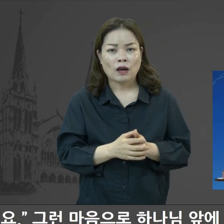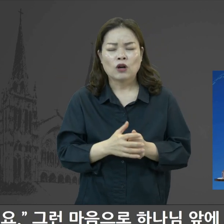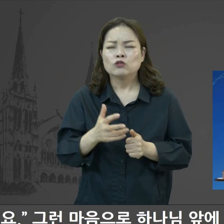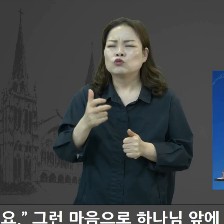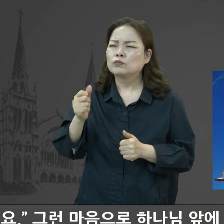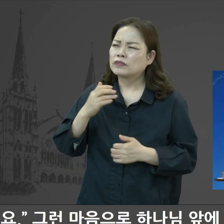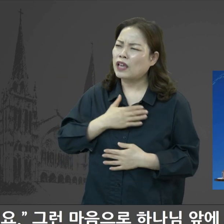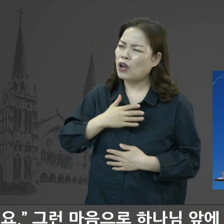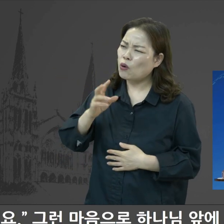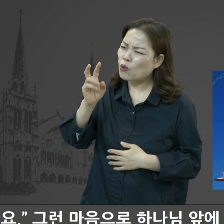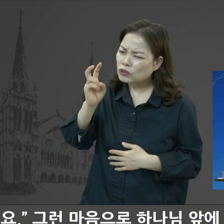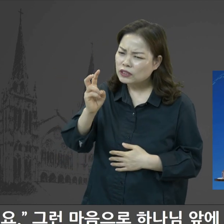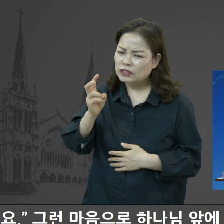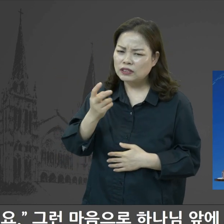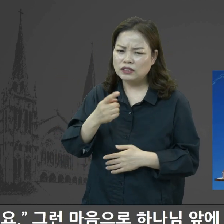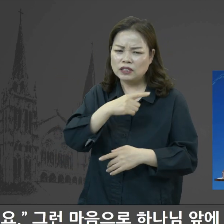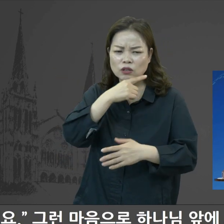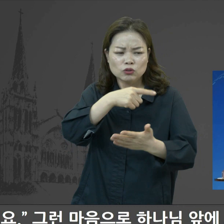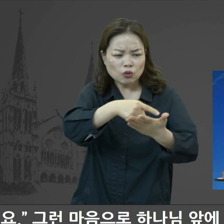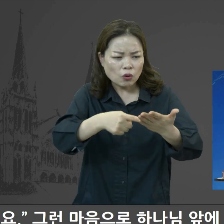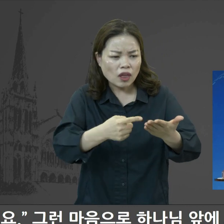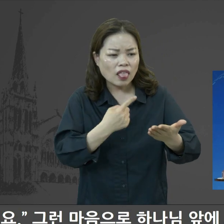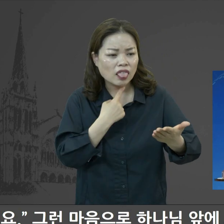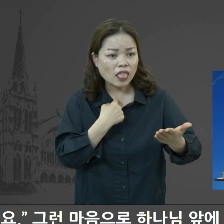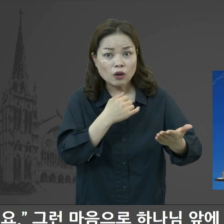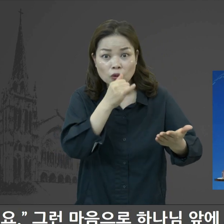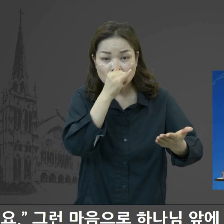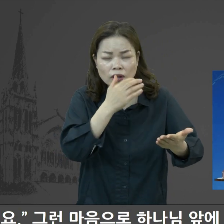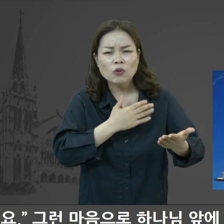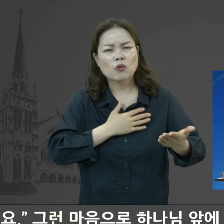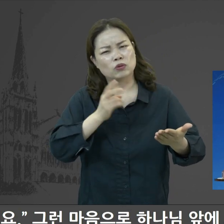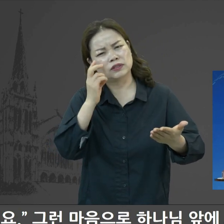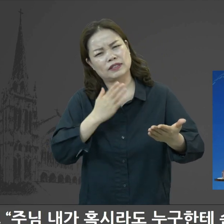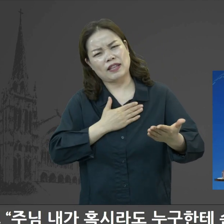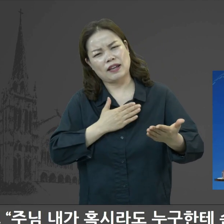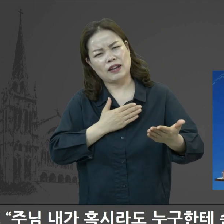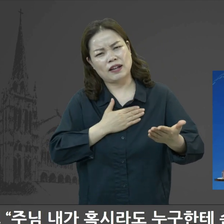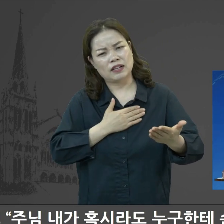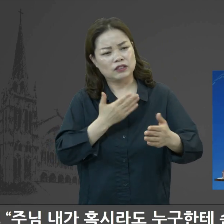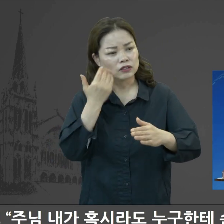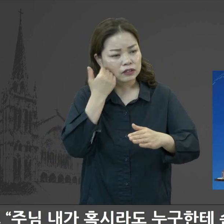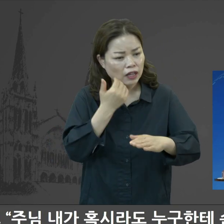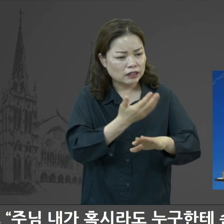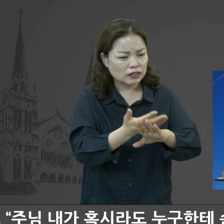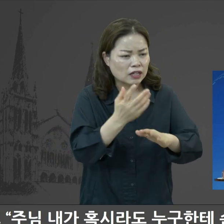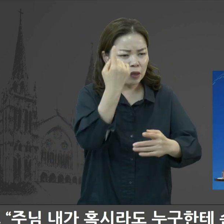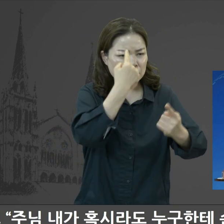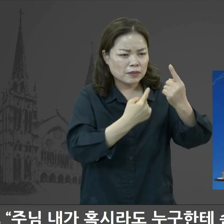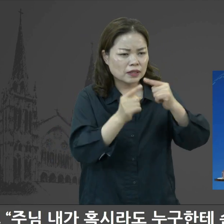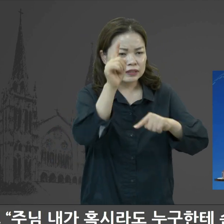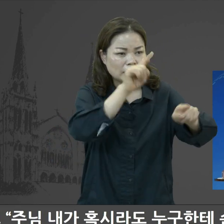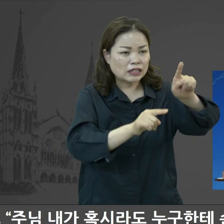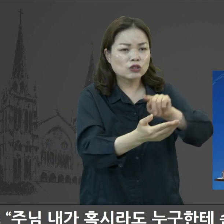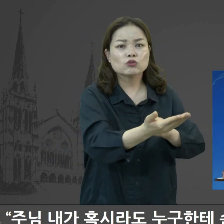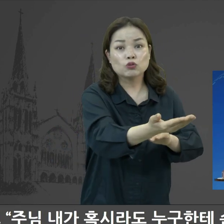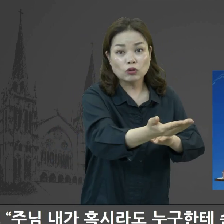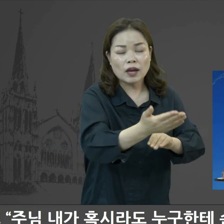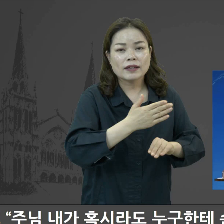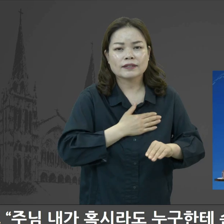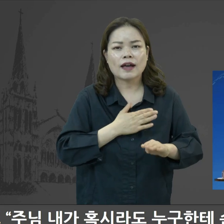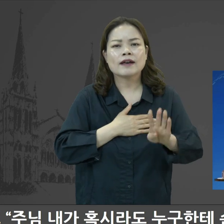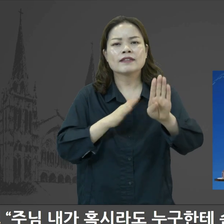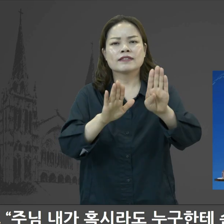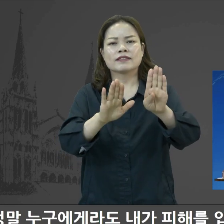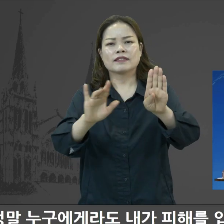내가 혹시라도 누구한테 손해보게 했거나 혹시라도 내가 정말 누구에게라도 내가 피해를 입힌 거 있으면 내가 4배나